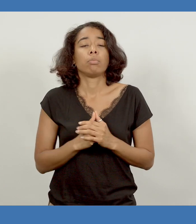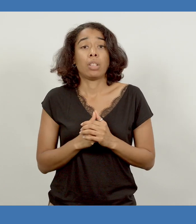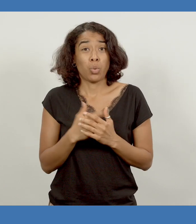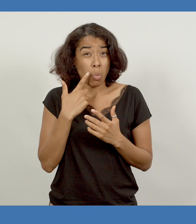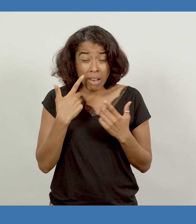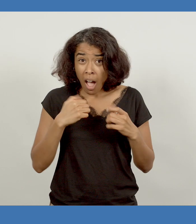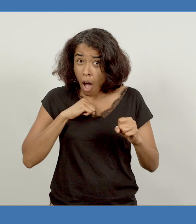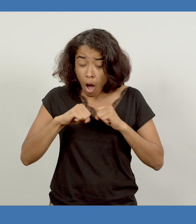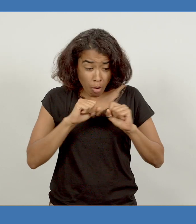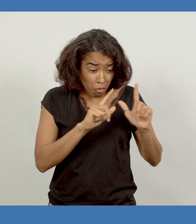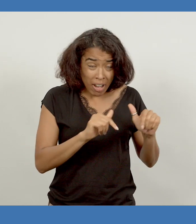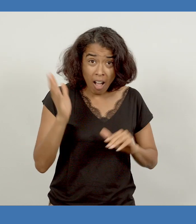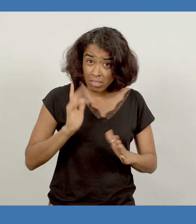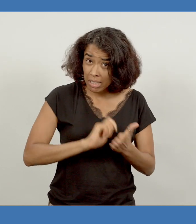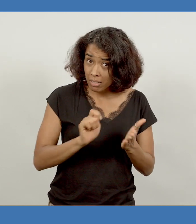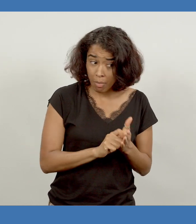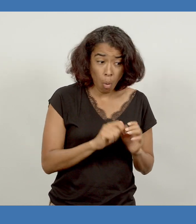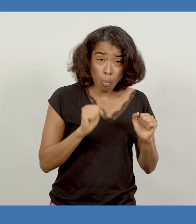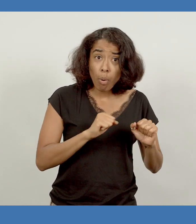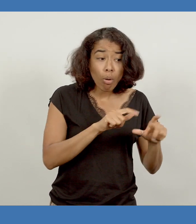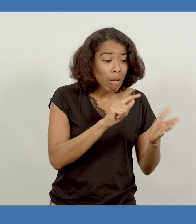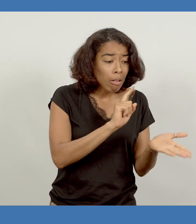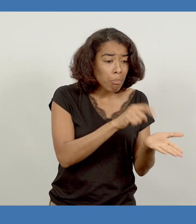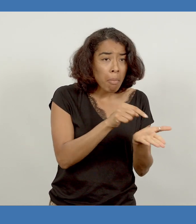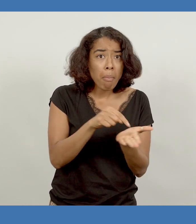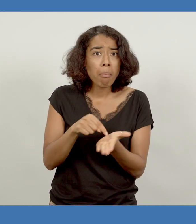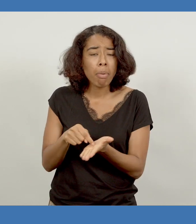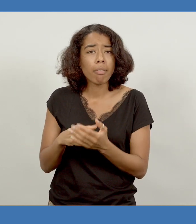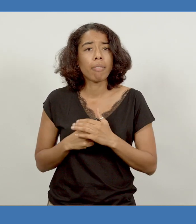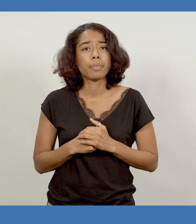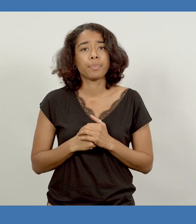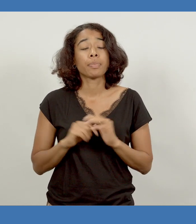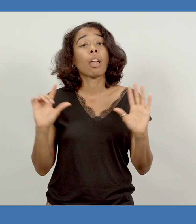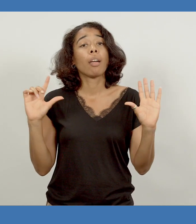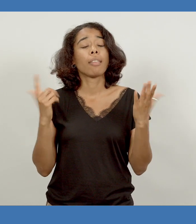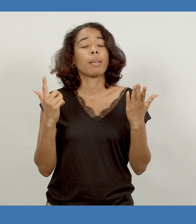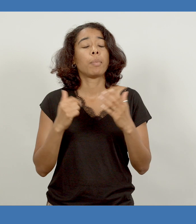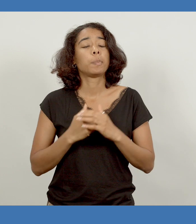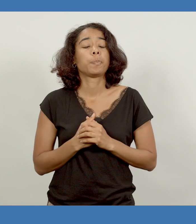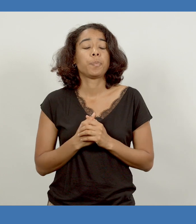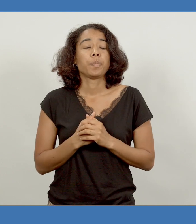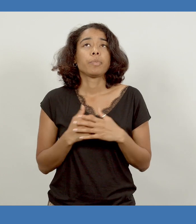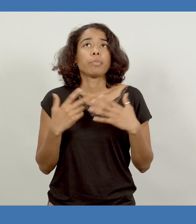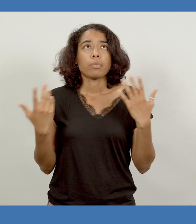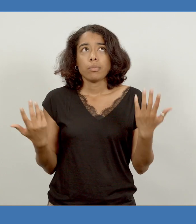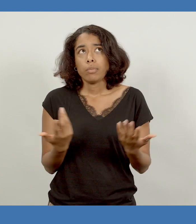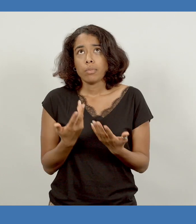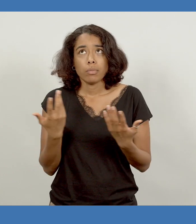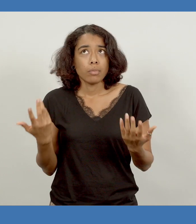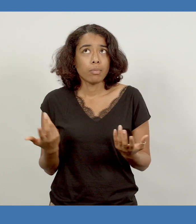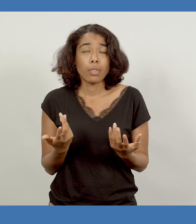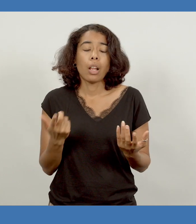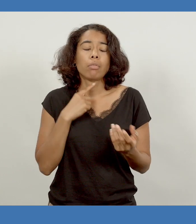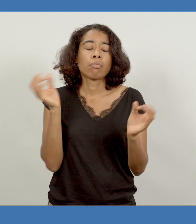œuvre dès l'Ancien Testament, nous pouvons le contempler. Et enfin, septièmement, et je vais dire de